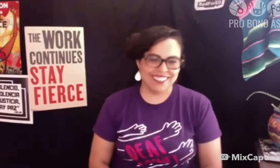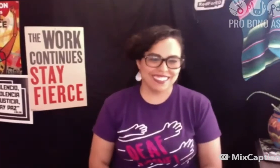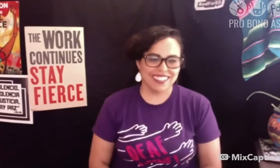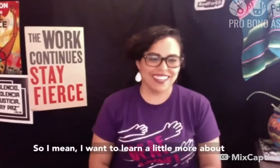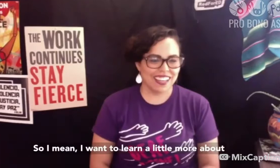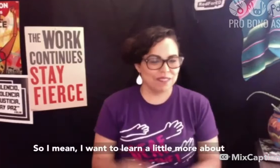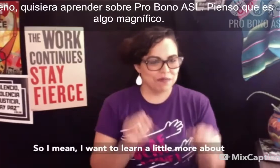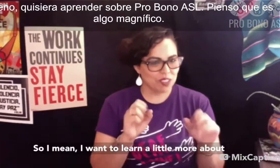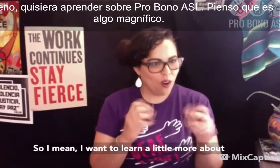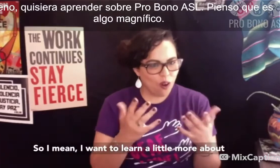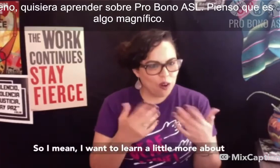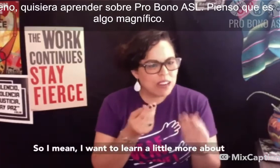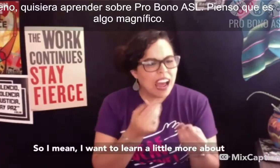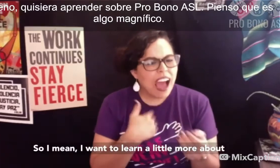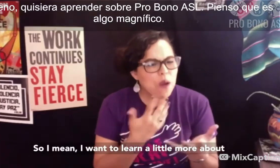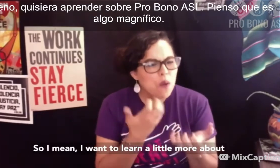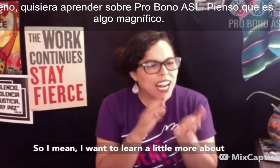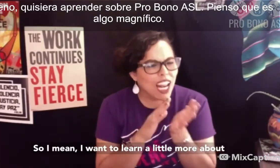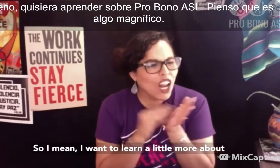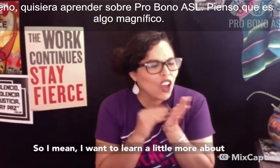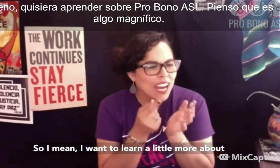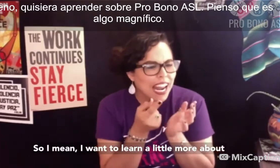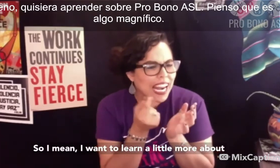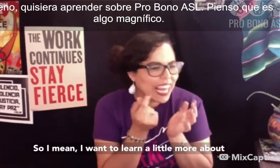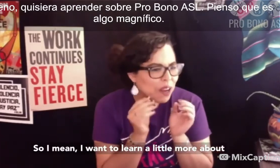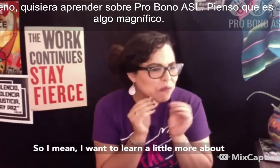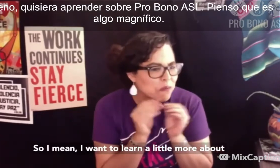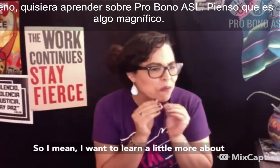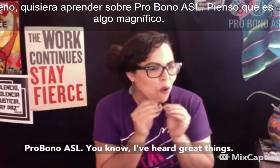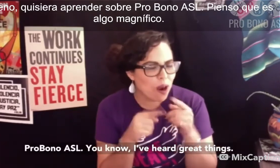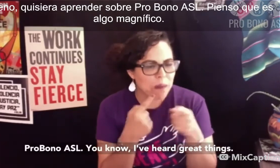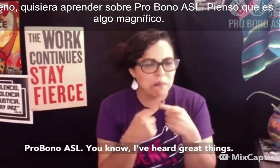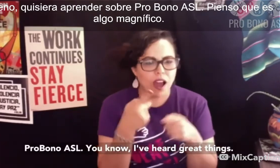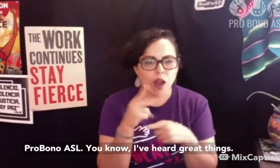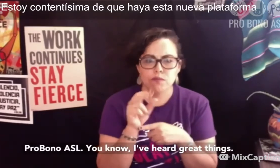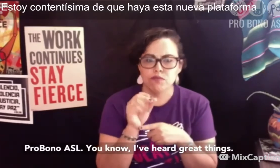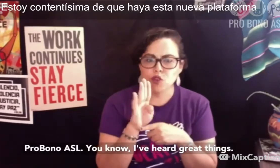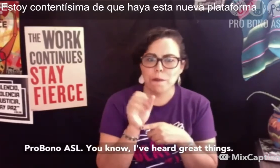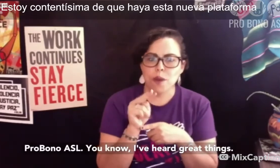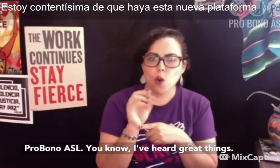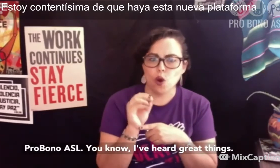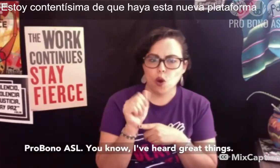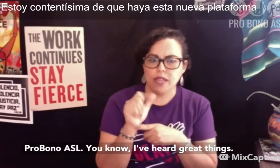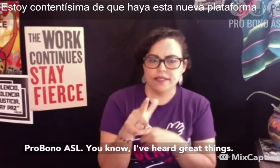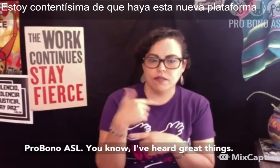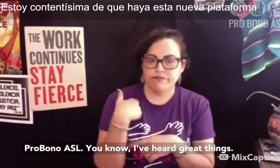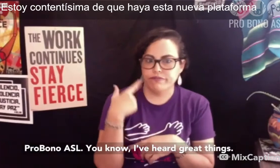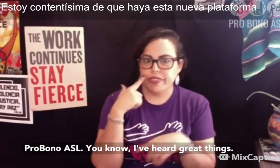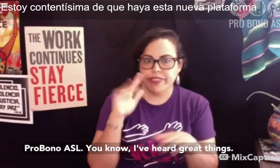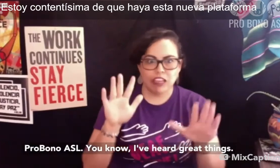Bueno, quisiera aprender sobre Pro Bono ASL. Pienso que es algo magnífico.